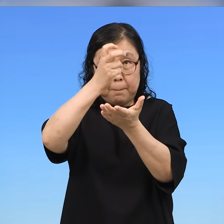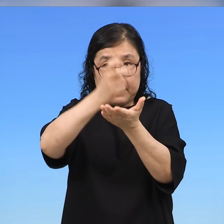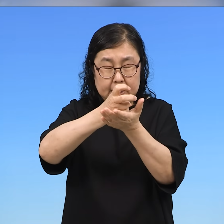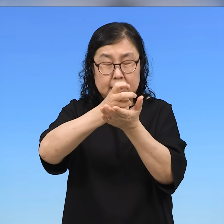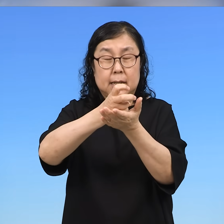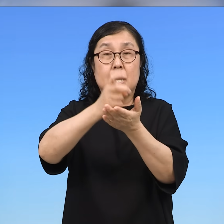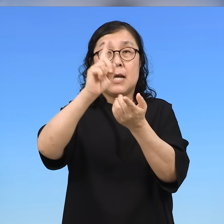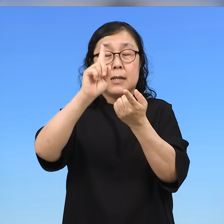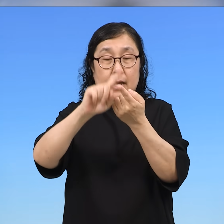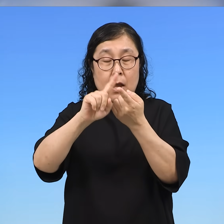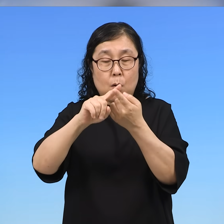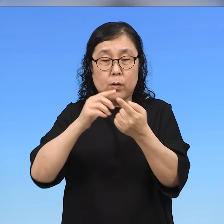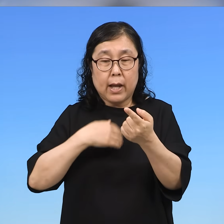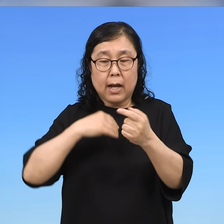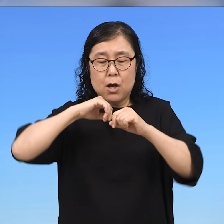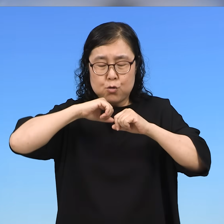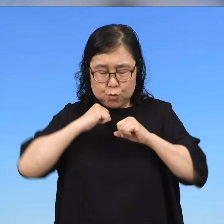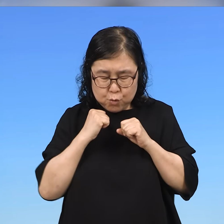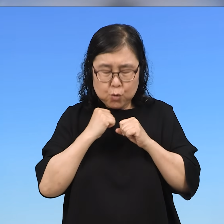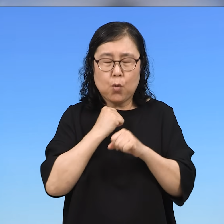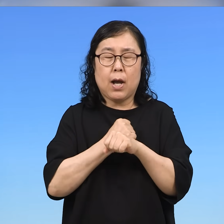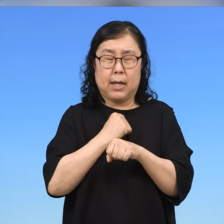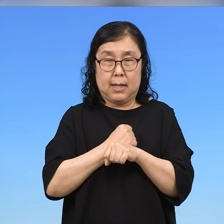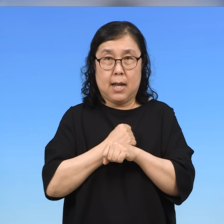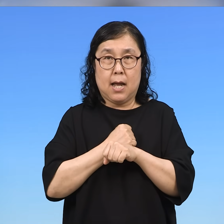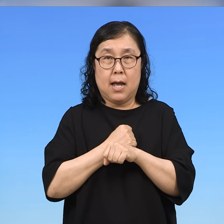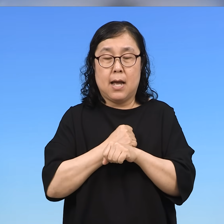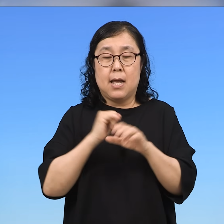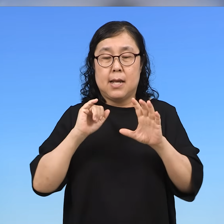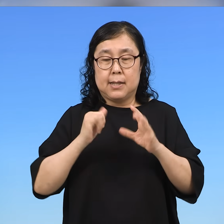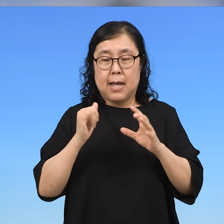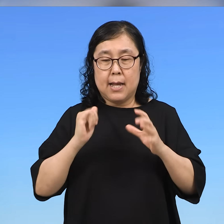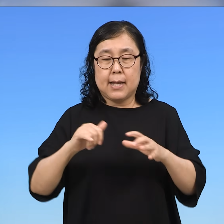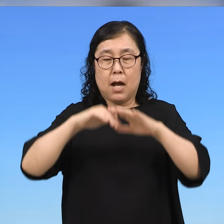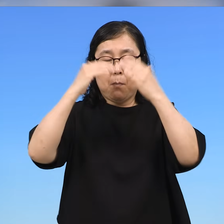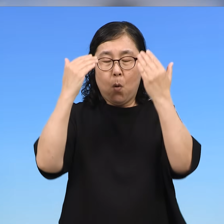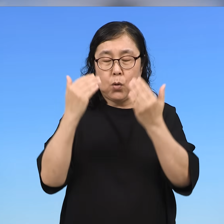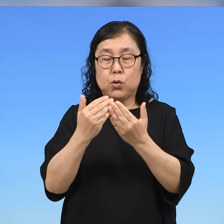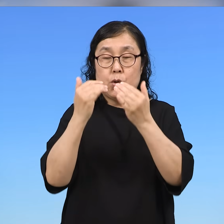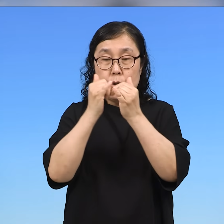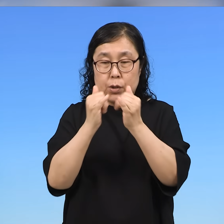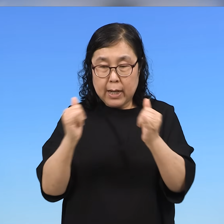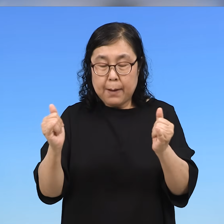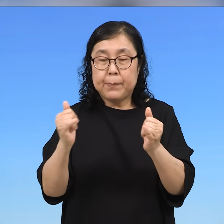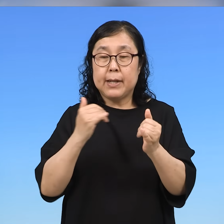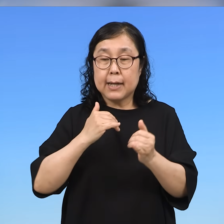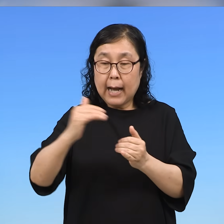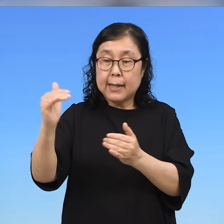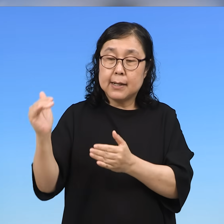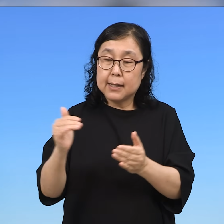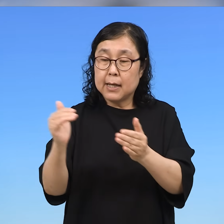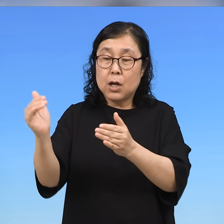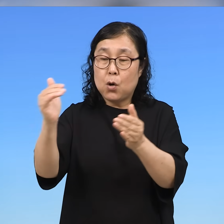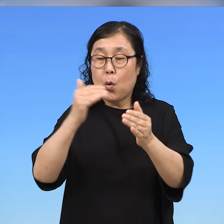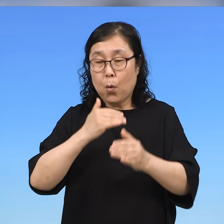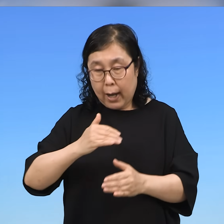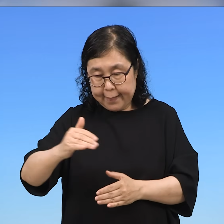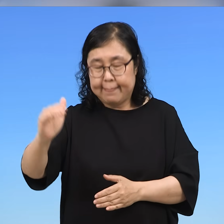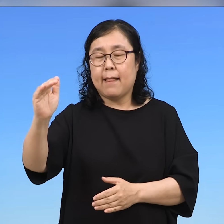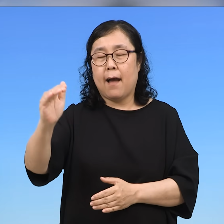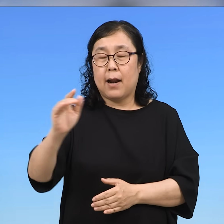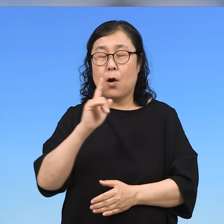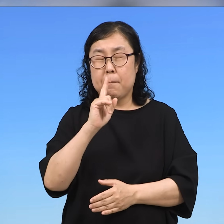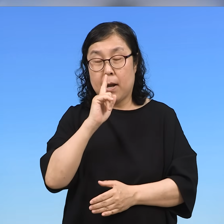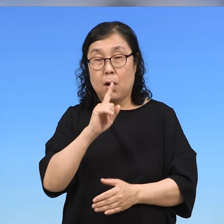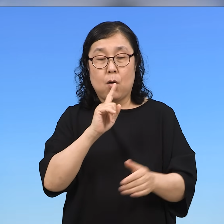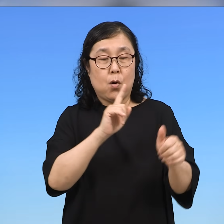잘 수용하겠노라고. 그래서 내가 이제 세상 모든 사람이 가는 길로 가게 되었다. 그리고 그 다음에